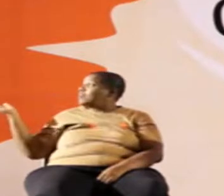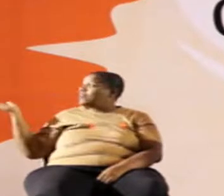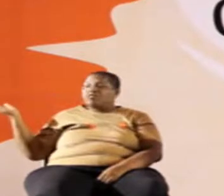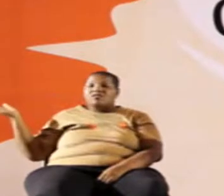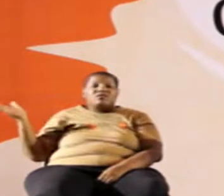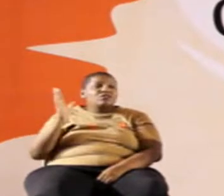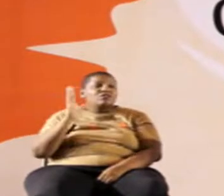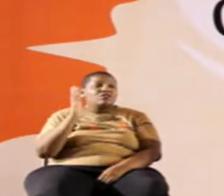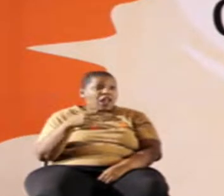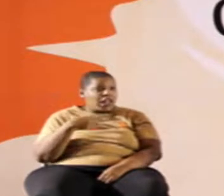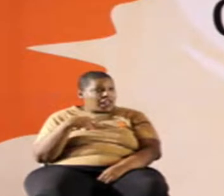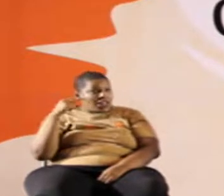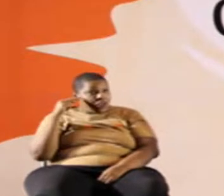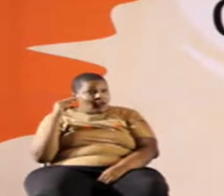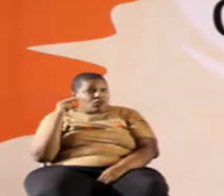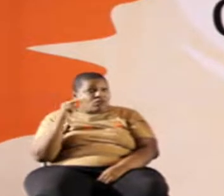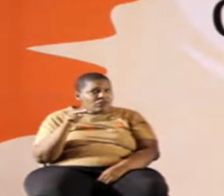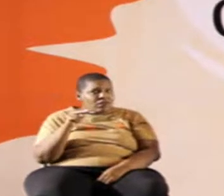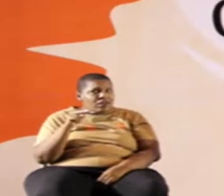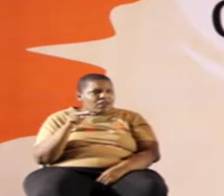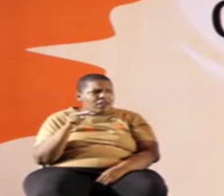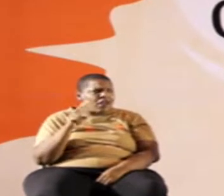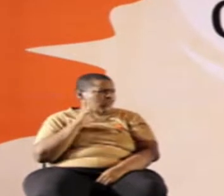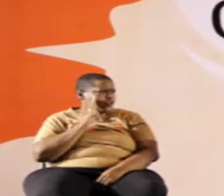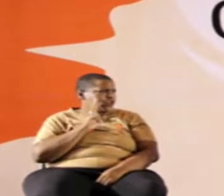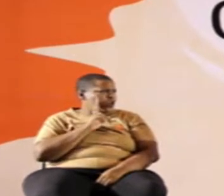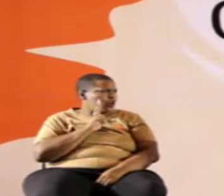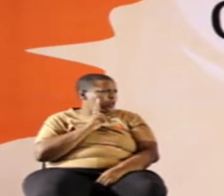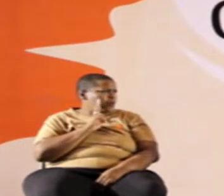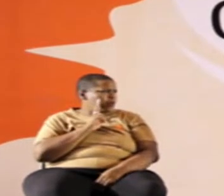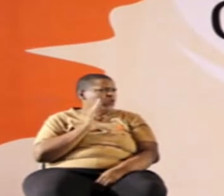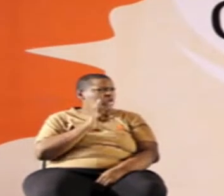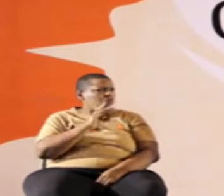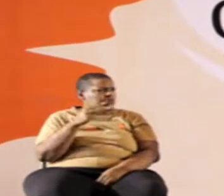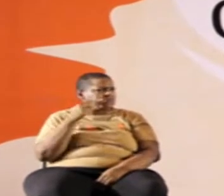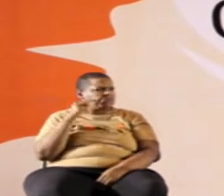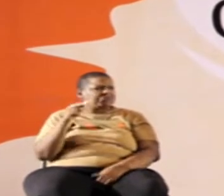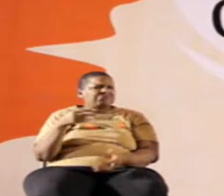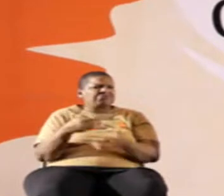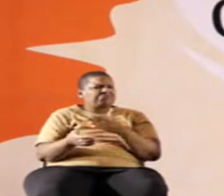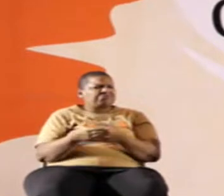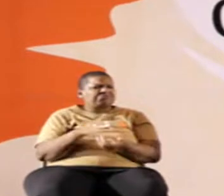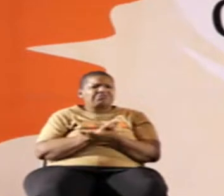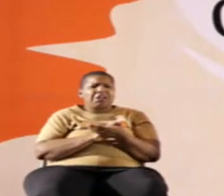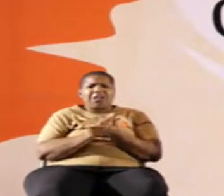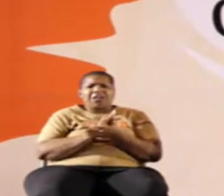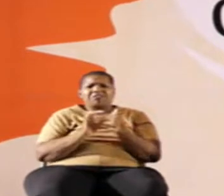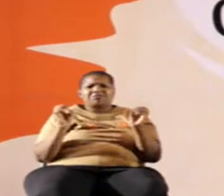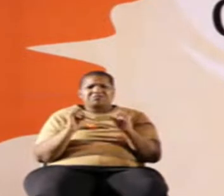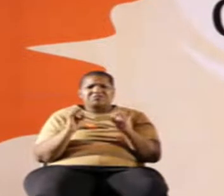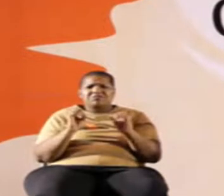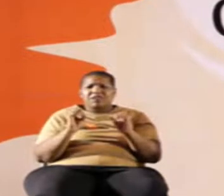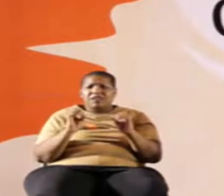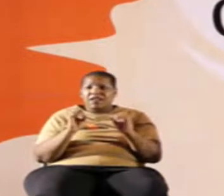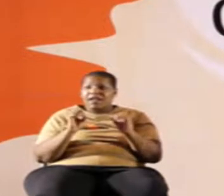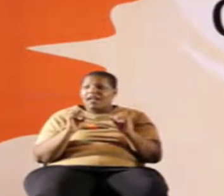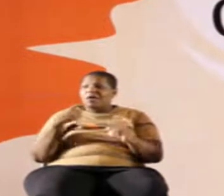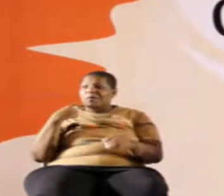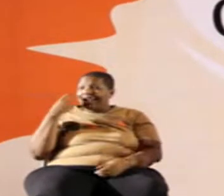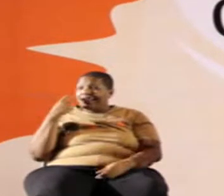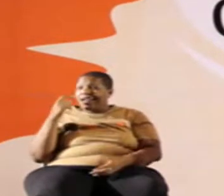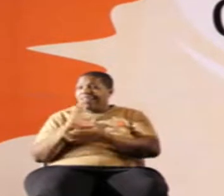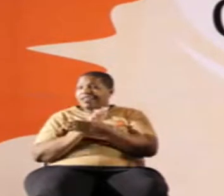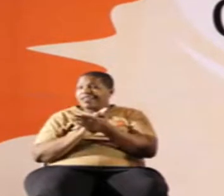disse. E eu vi e achei normal essa foto. Todo mundo que olha essa foto não vê nada demais. Mas não tem nada demais